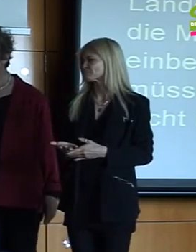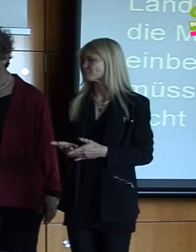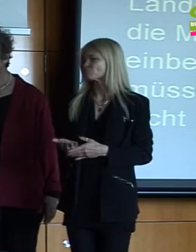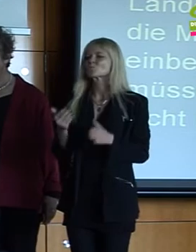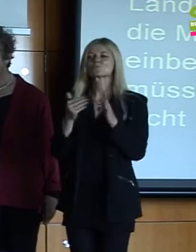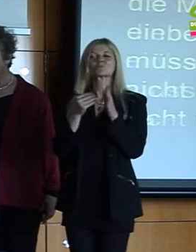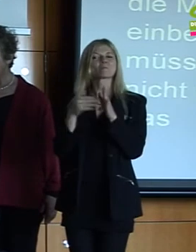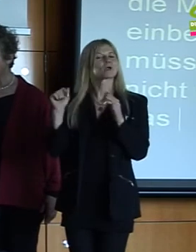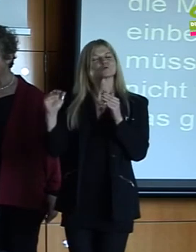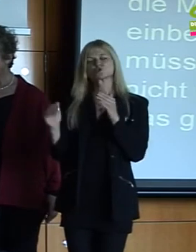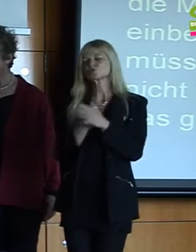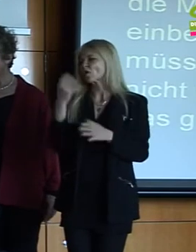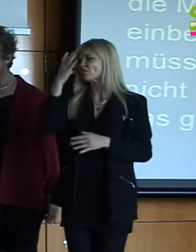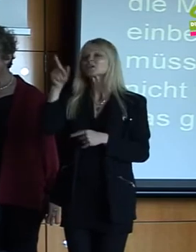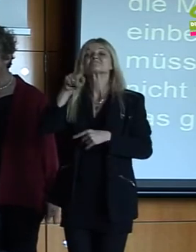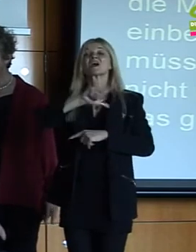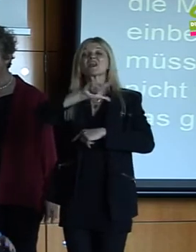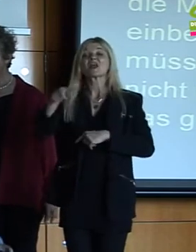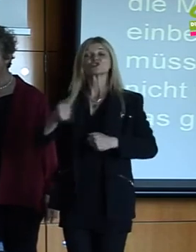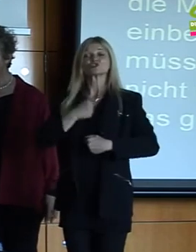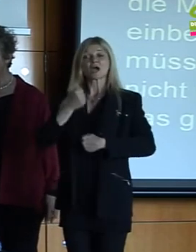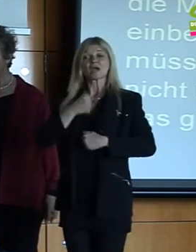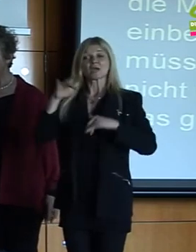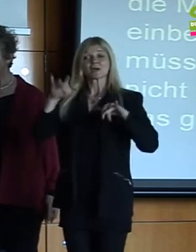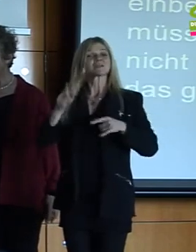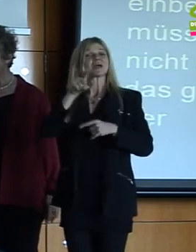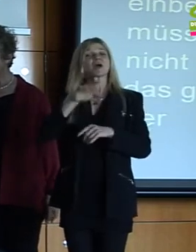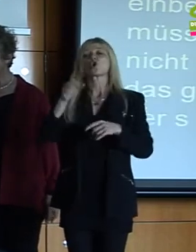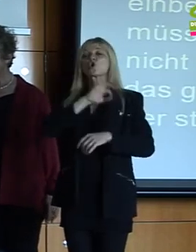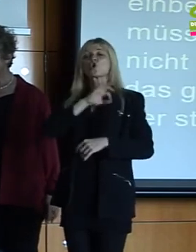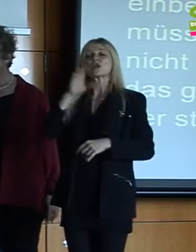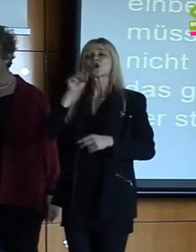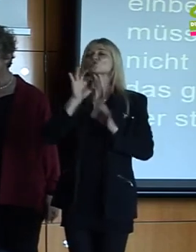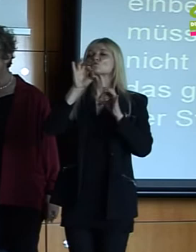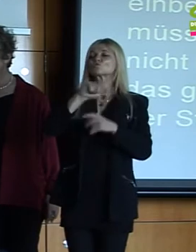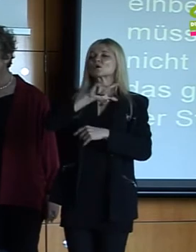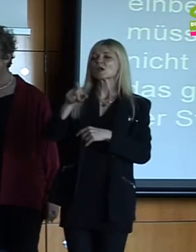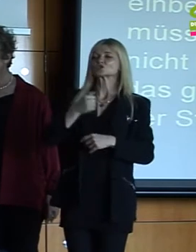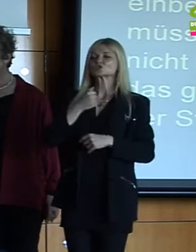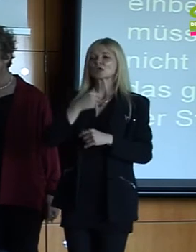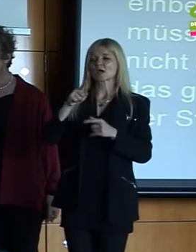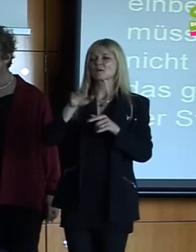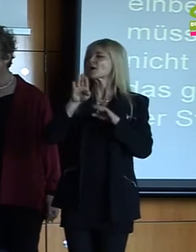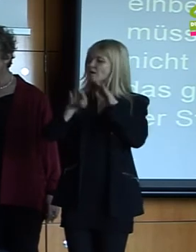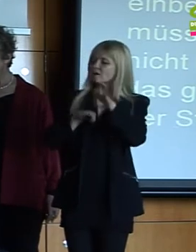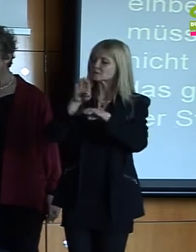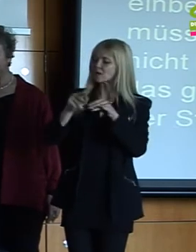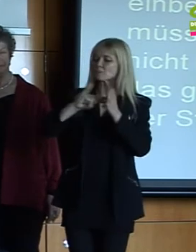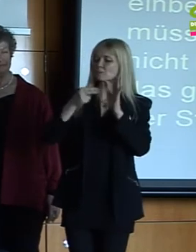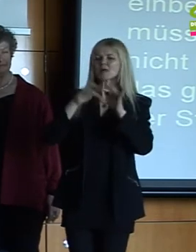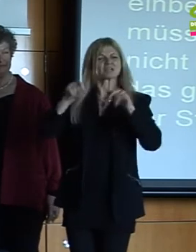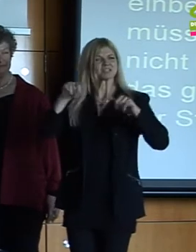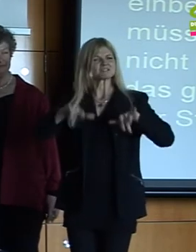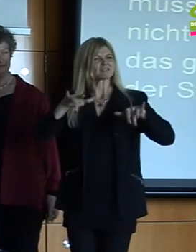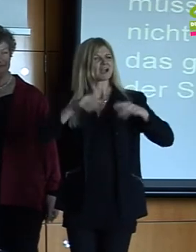Es gibt das Land Steiermark, die Kollegin, die für den steirischen Landesetappenplan verantwortlich ist, ist irgendwo im